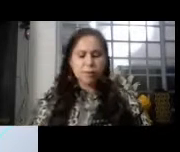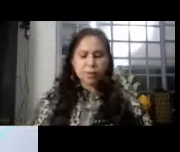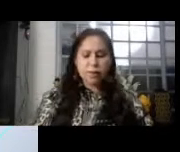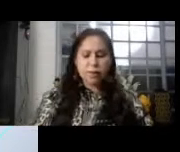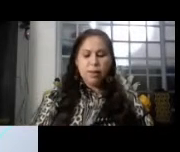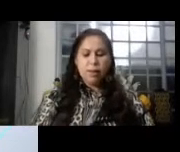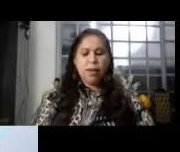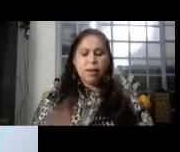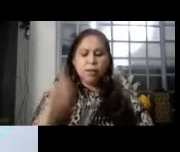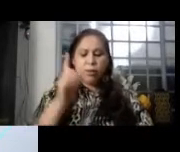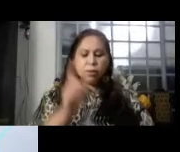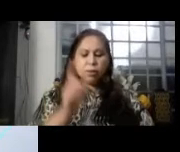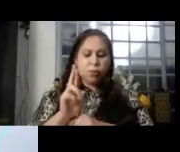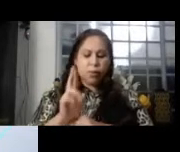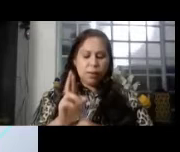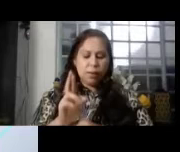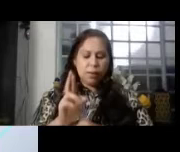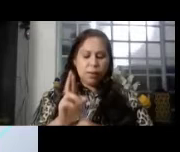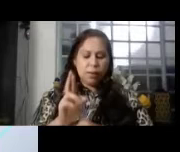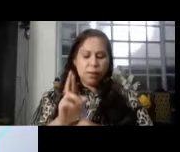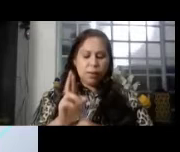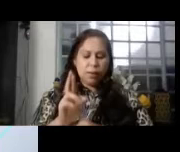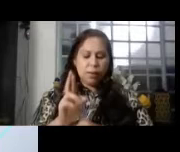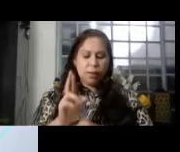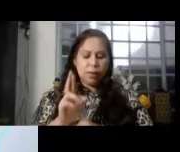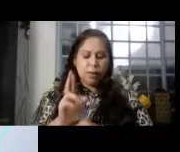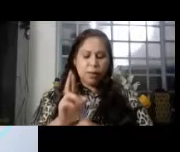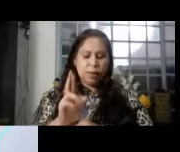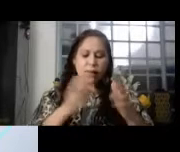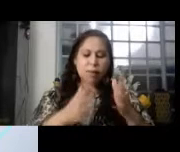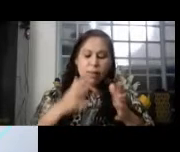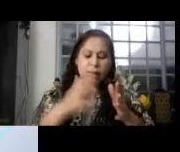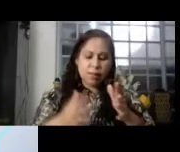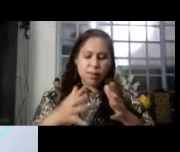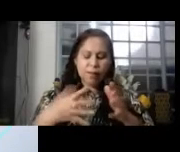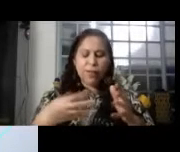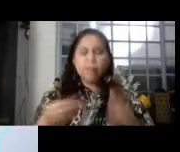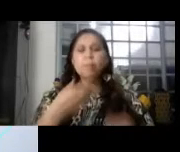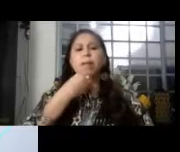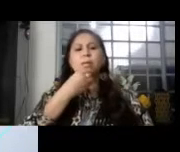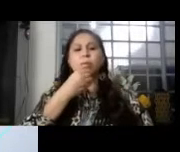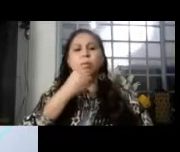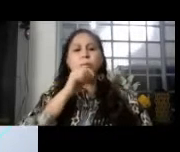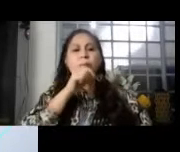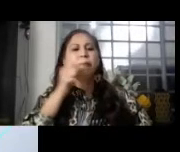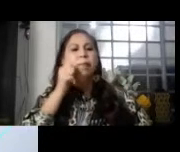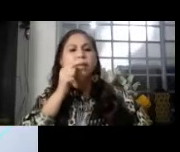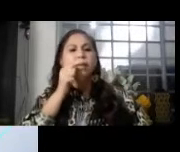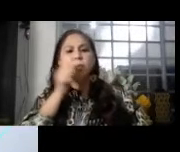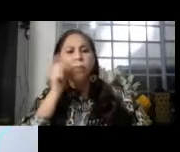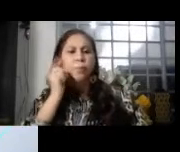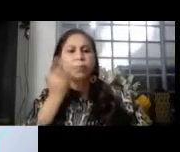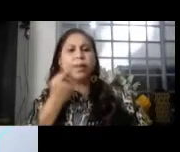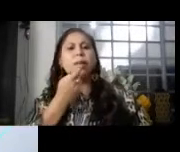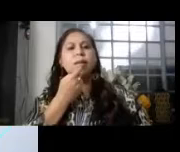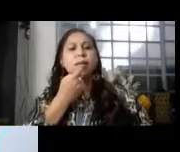Quadros, que ela é uma doutora em linguística da Libras. Ela é filha de pai surdo, pai e mãe